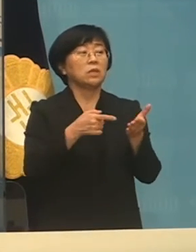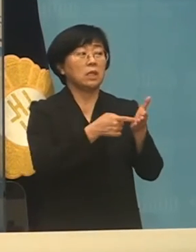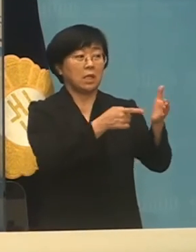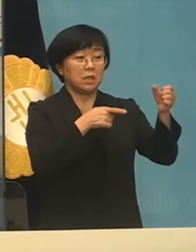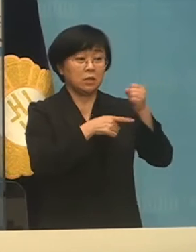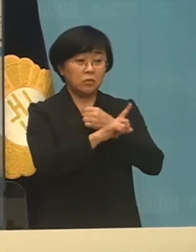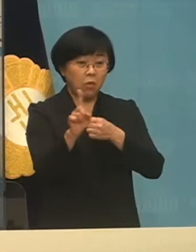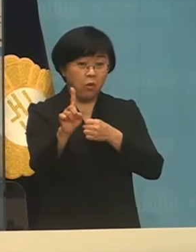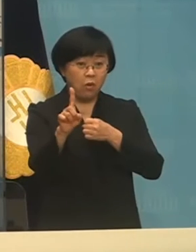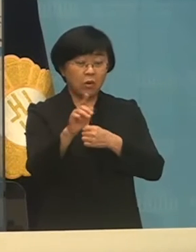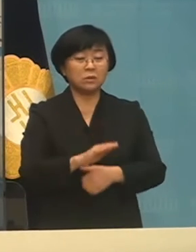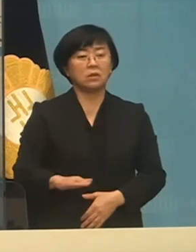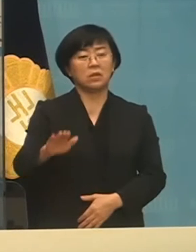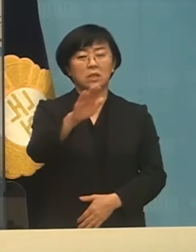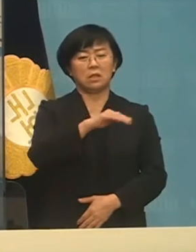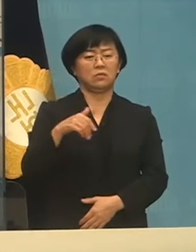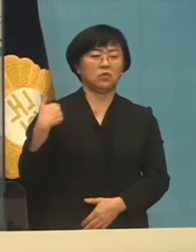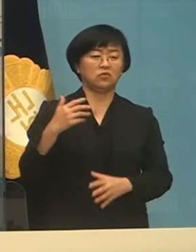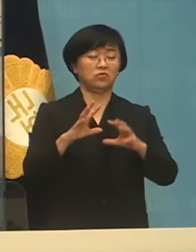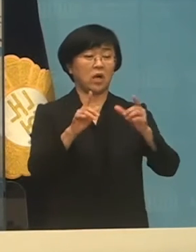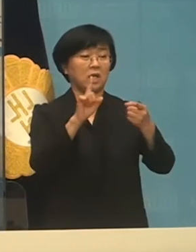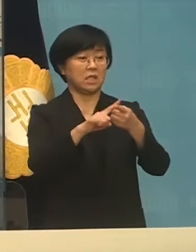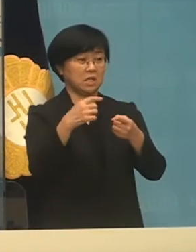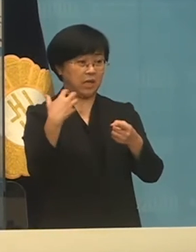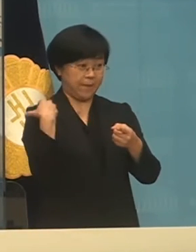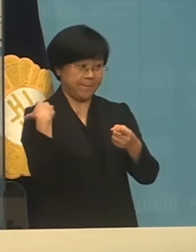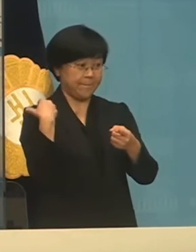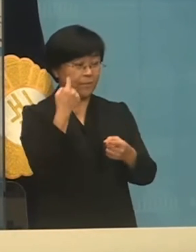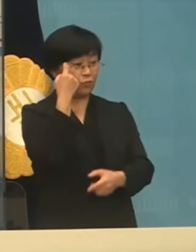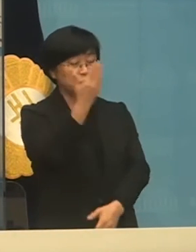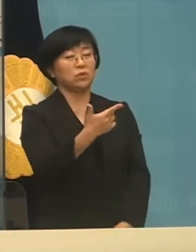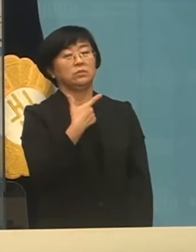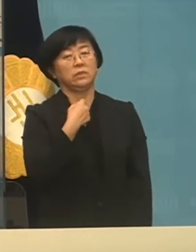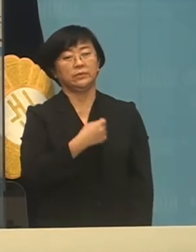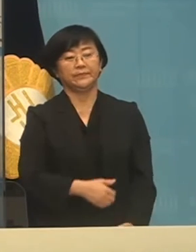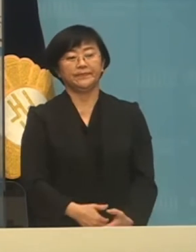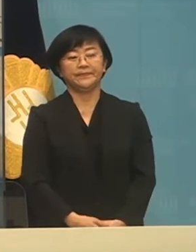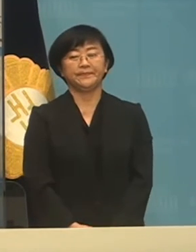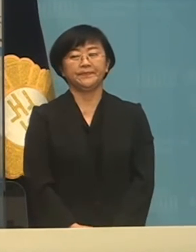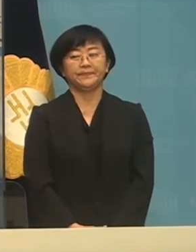이유는 저희가 알지 못했던 국가에 대한 책임을 묻기 위해서였습니다.